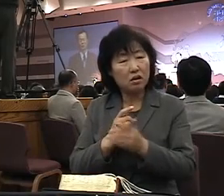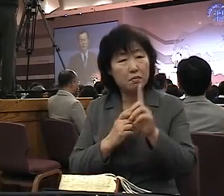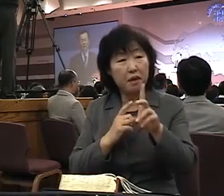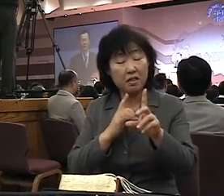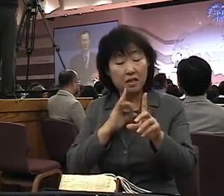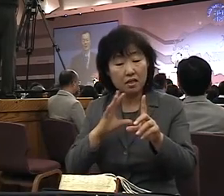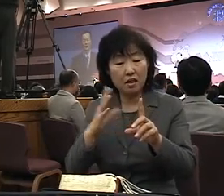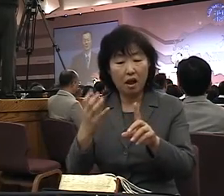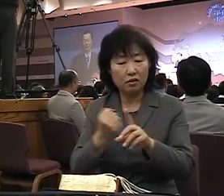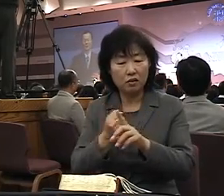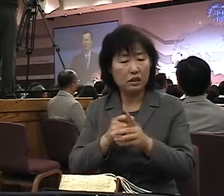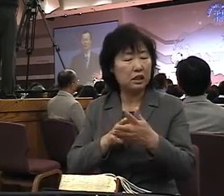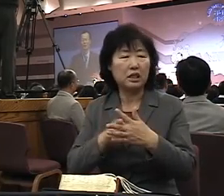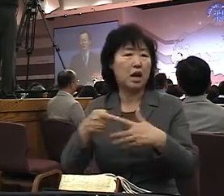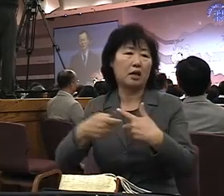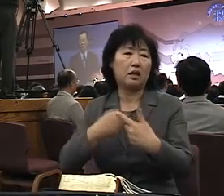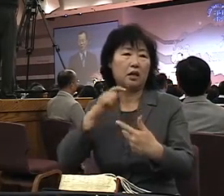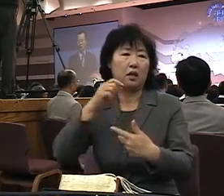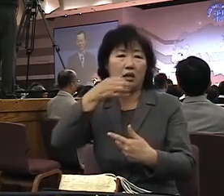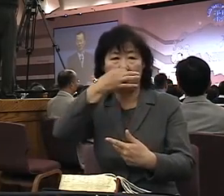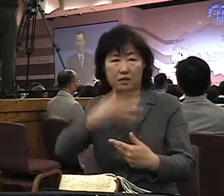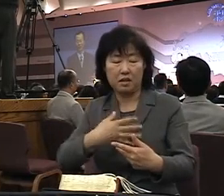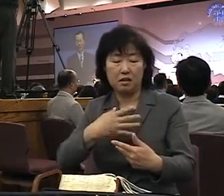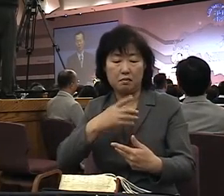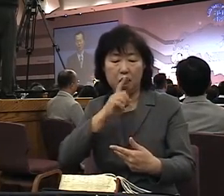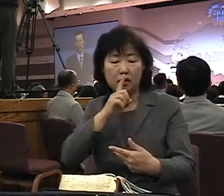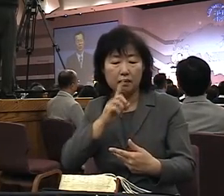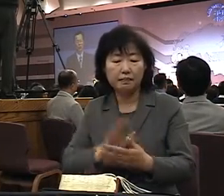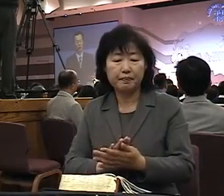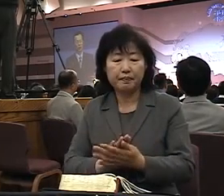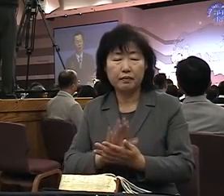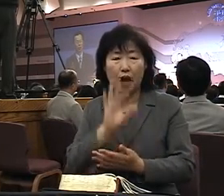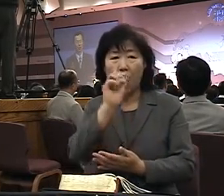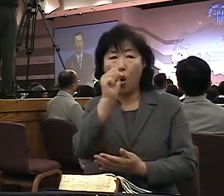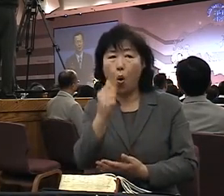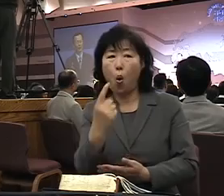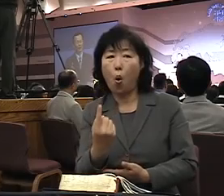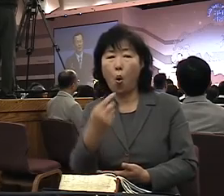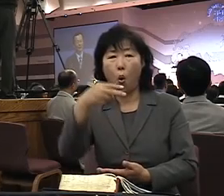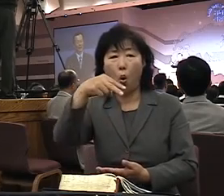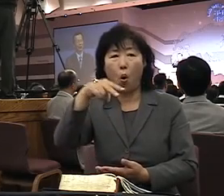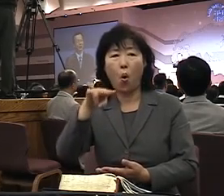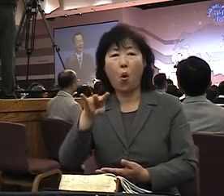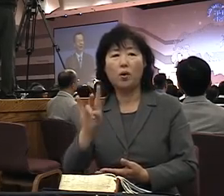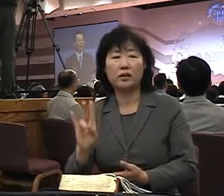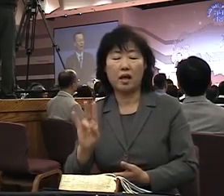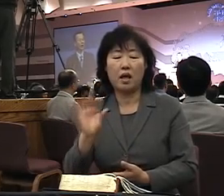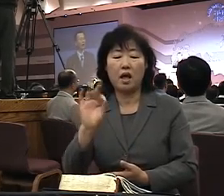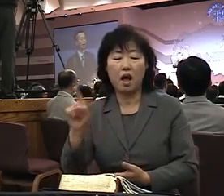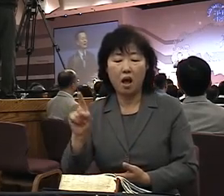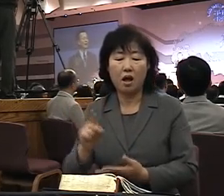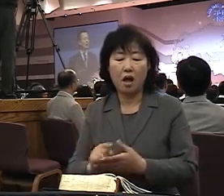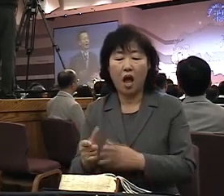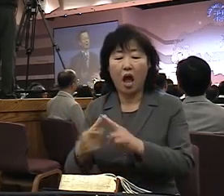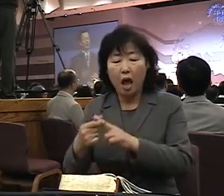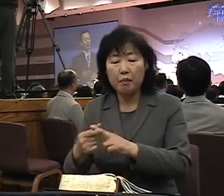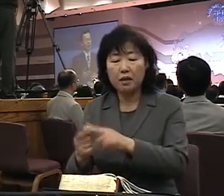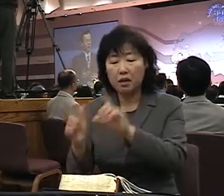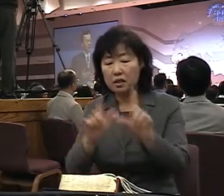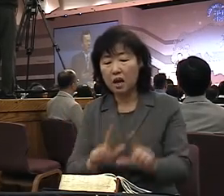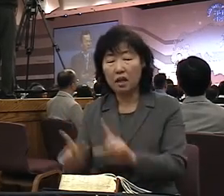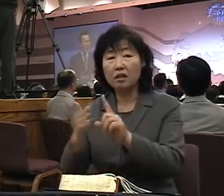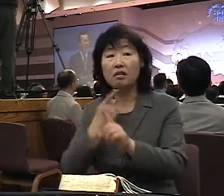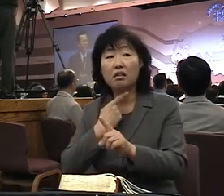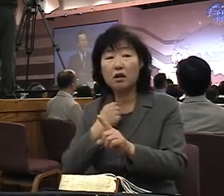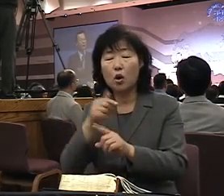가지고 볼 때 이해하기 힘든 말씀이 됩니다. 호세아서를 계속 보면은 그 같이 살았던 아기까지 낳고 같이